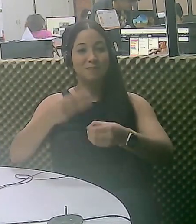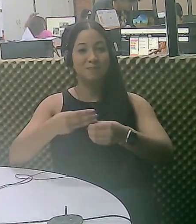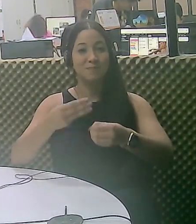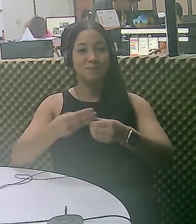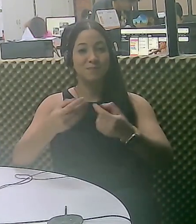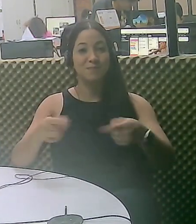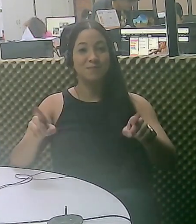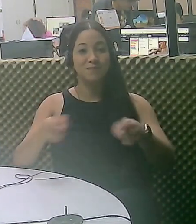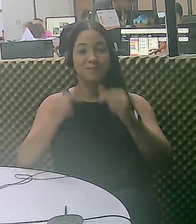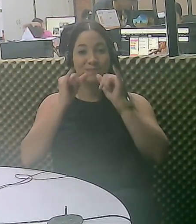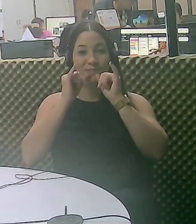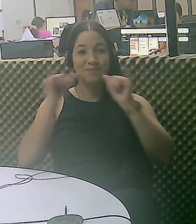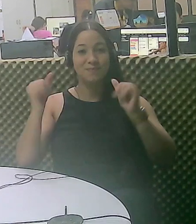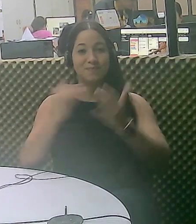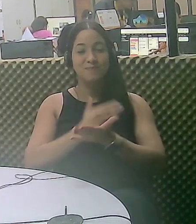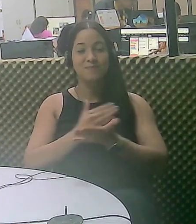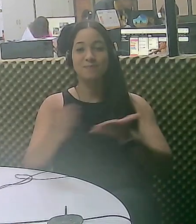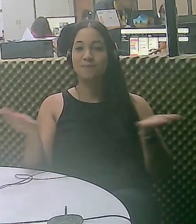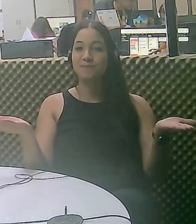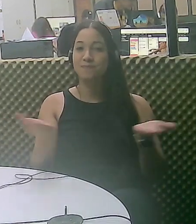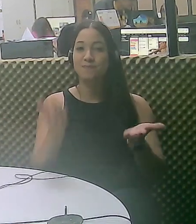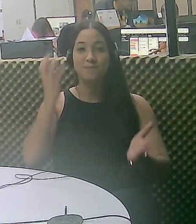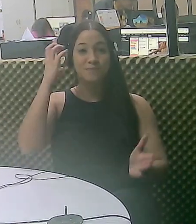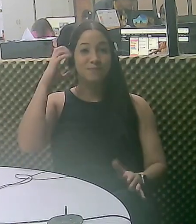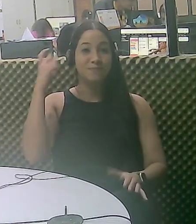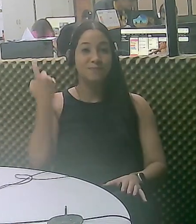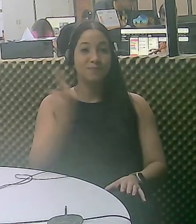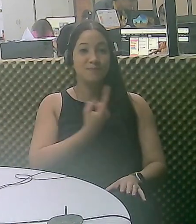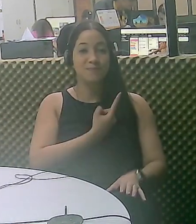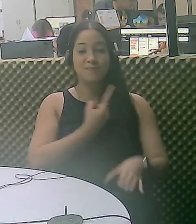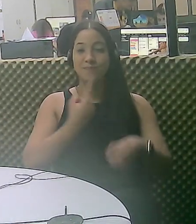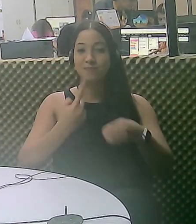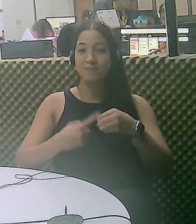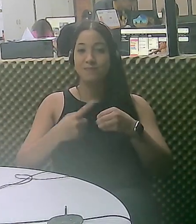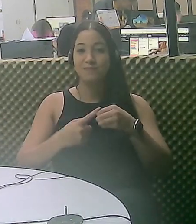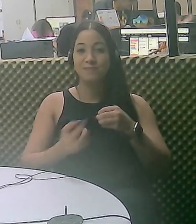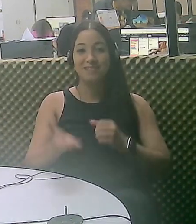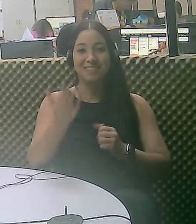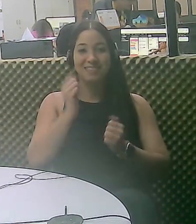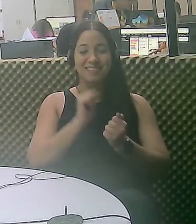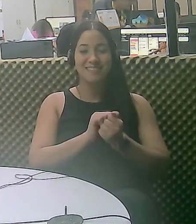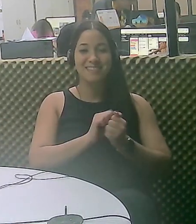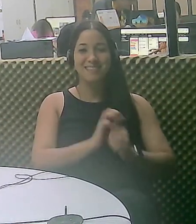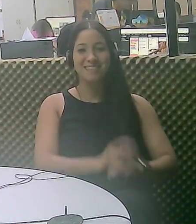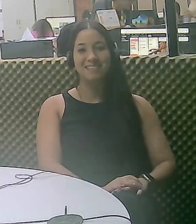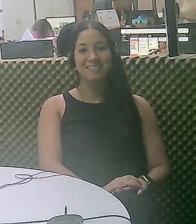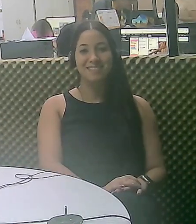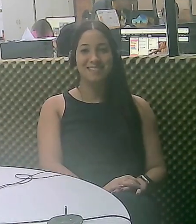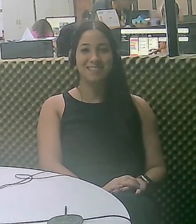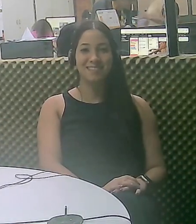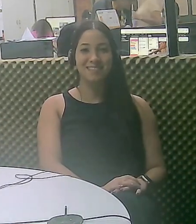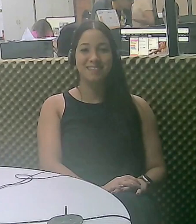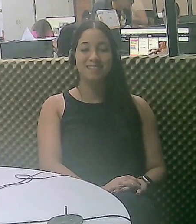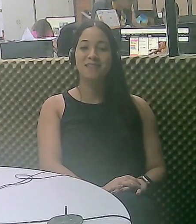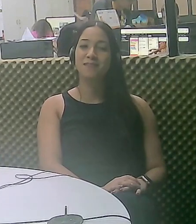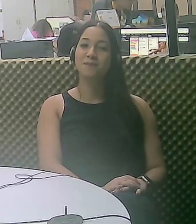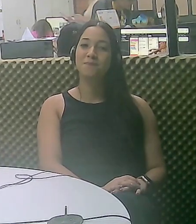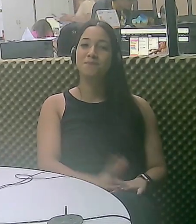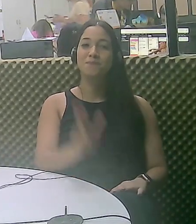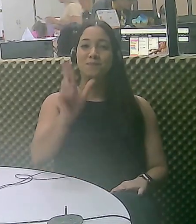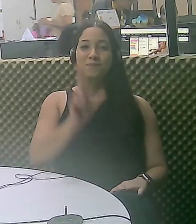Municipal. Essas e outras notícias a partir de agora, na Rádio Nossa Cidade. Vem com a gente!